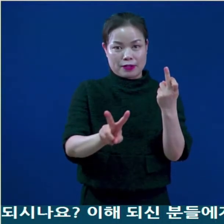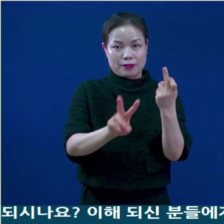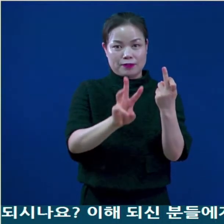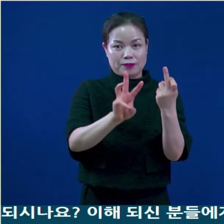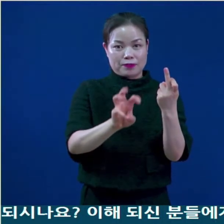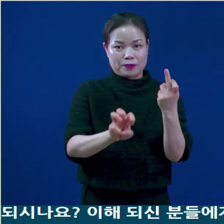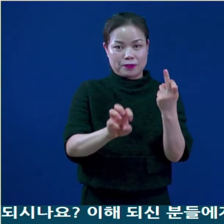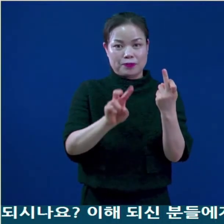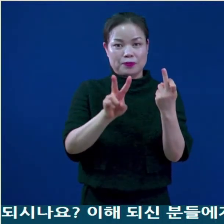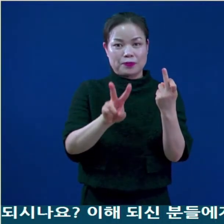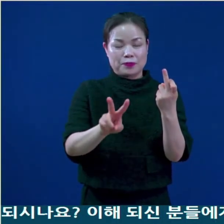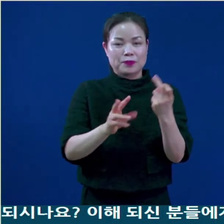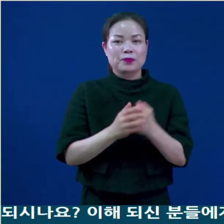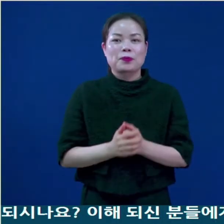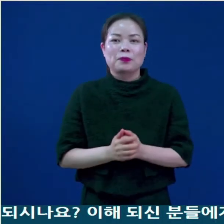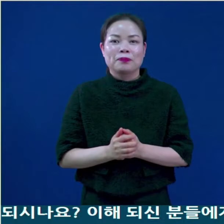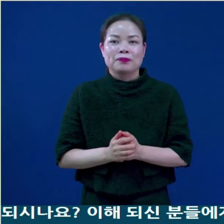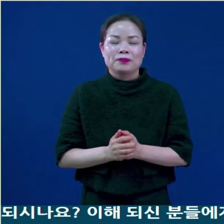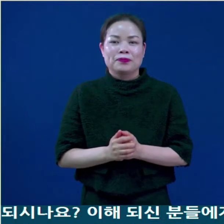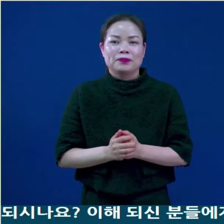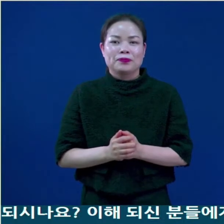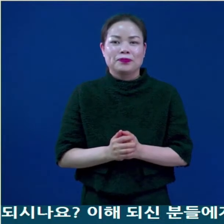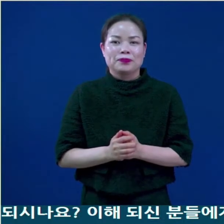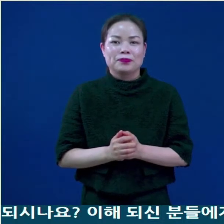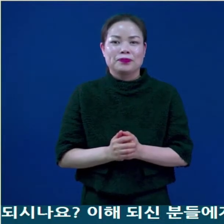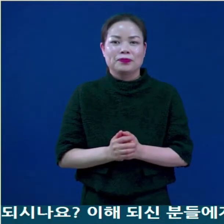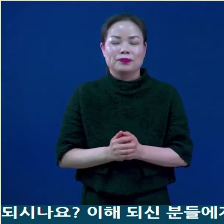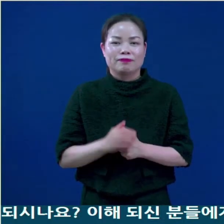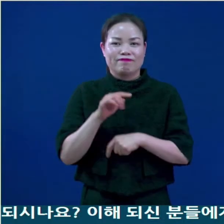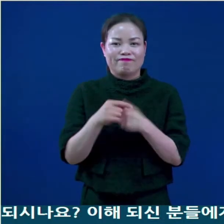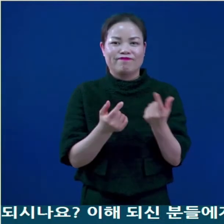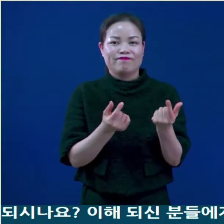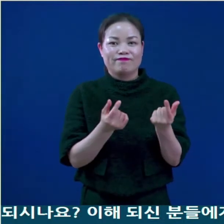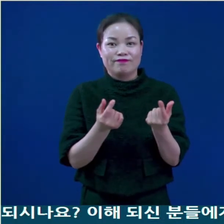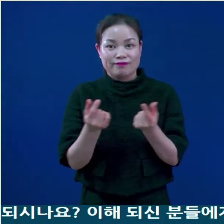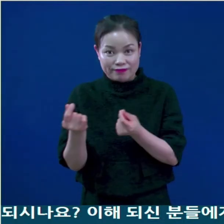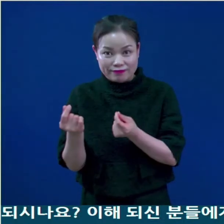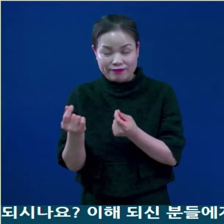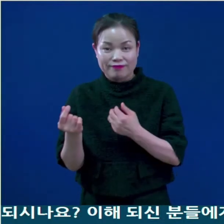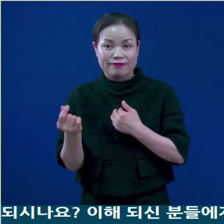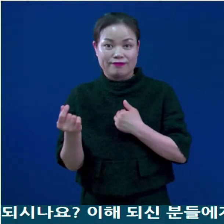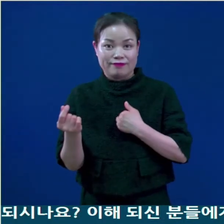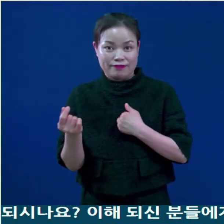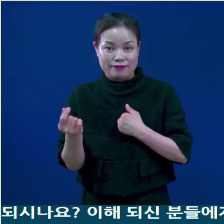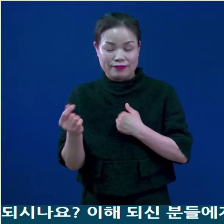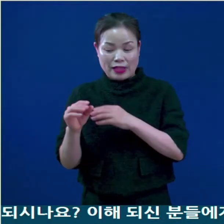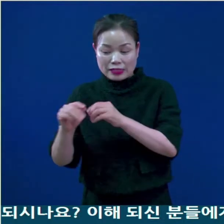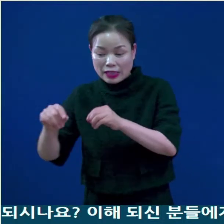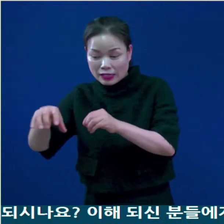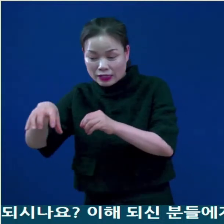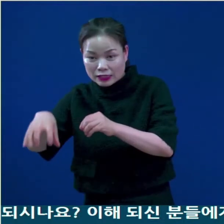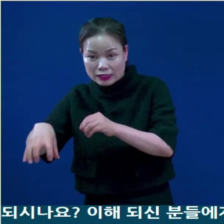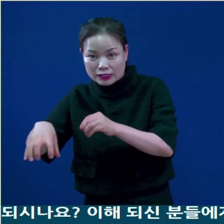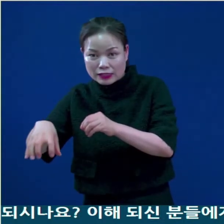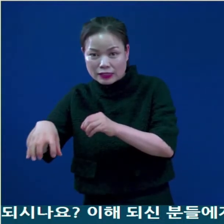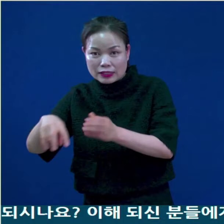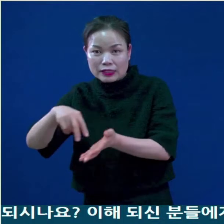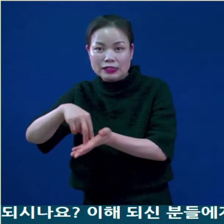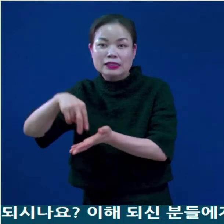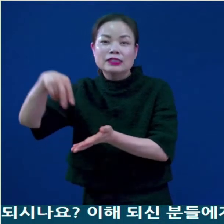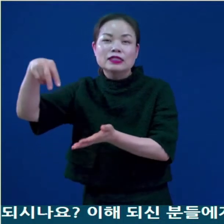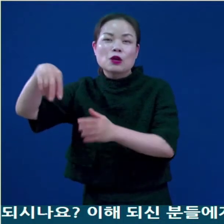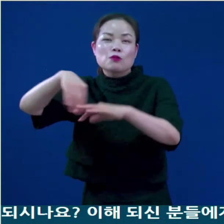32절을 보십시다. 32절 같이 읽습니다. 내가 땅에서